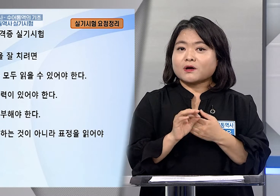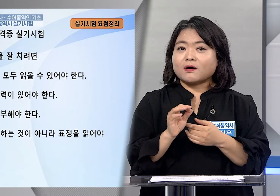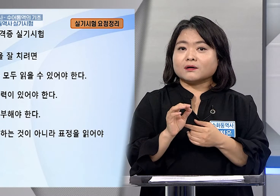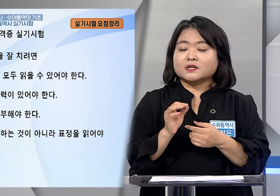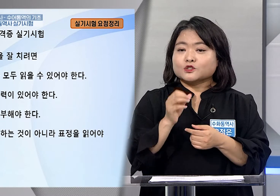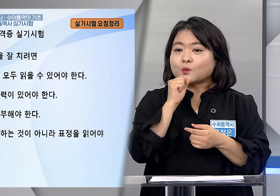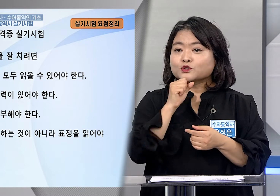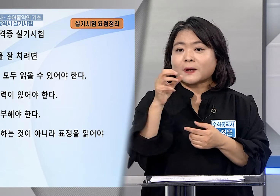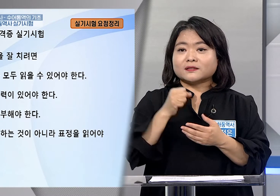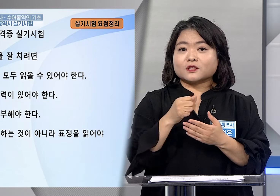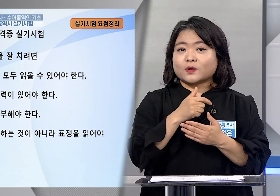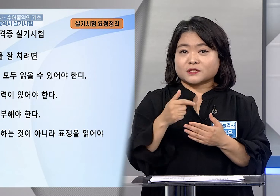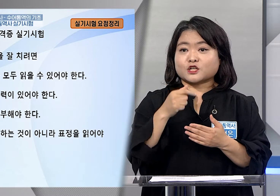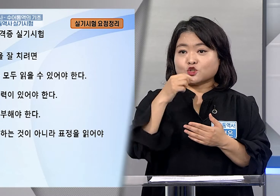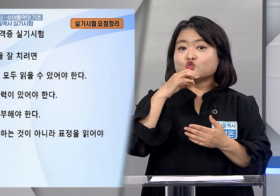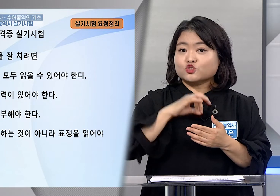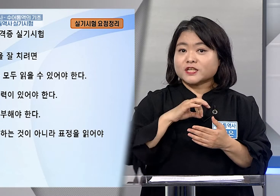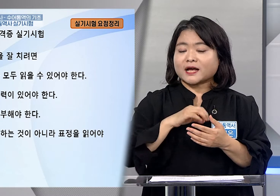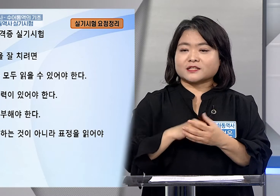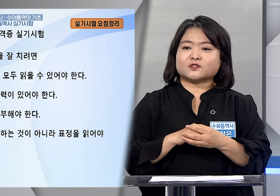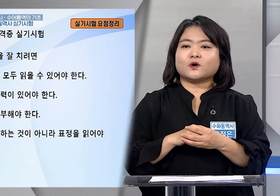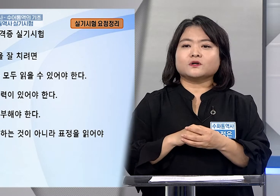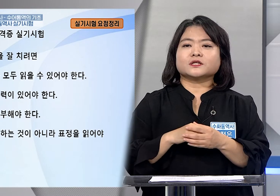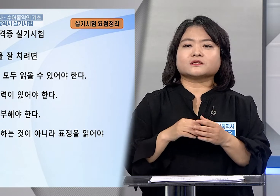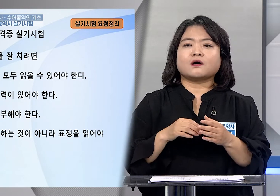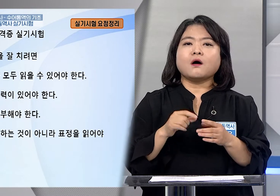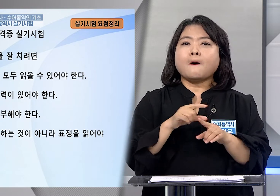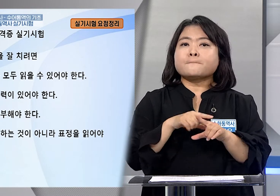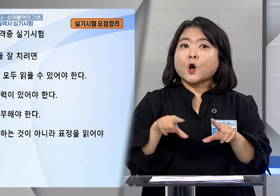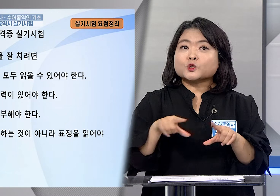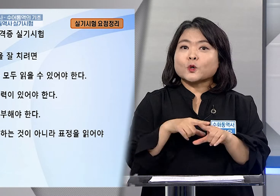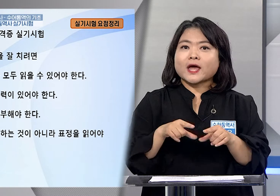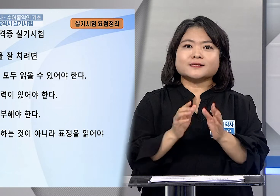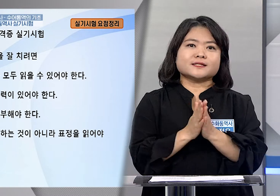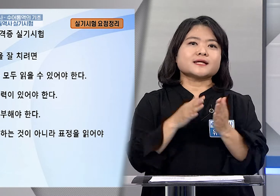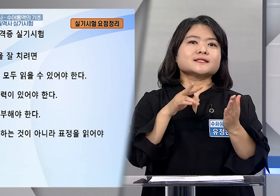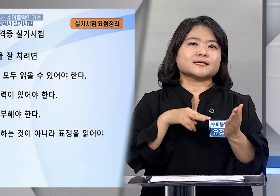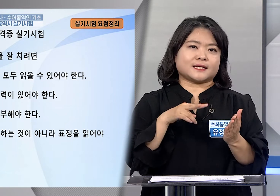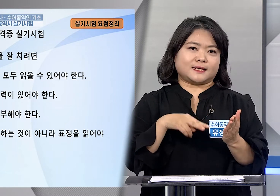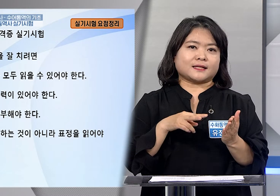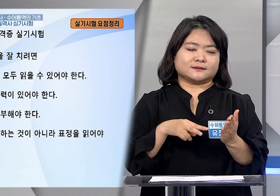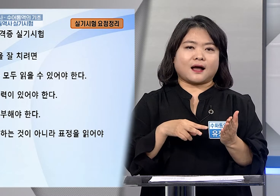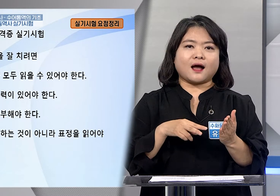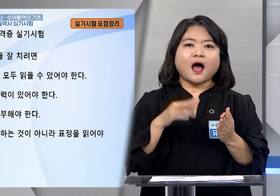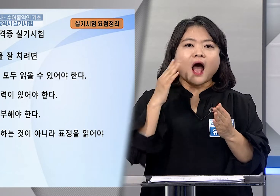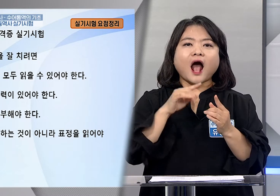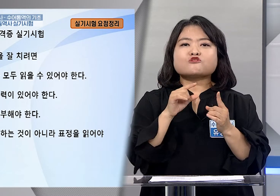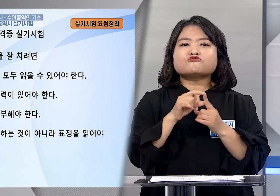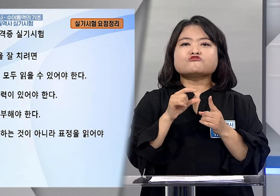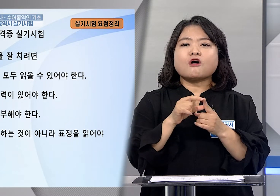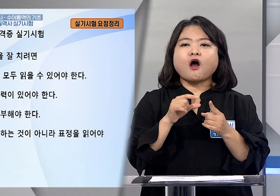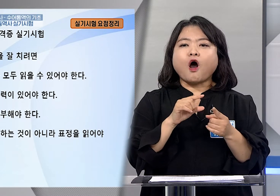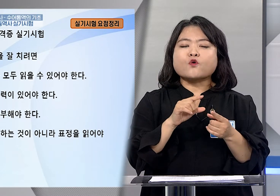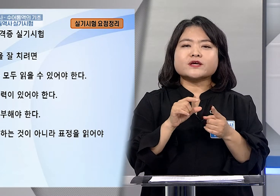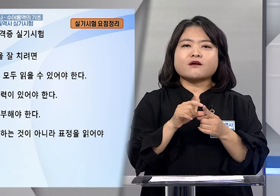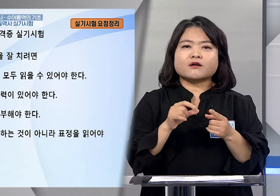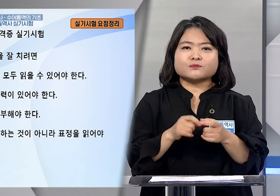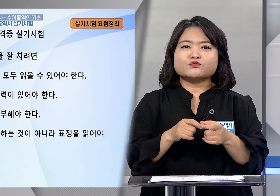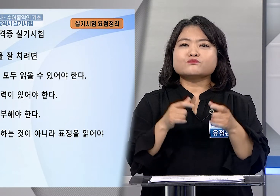한다면 점수 받는데 굉장히 유리하겠죠. 그래서 평소에 책 읽기라든가 한국어 어휘력이